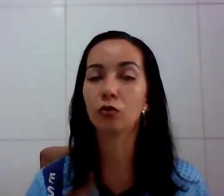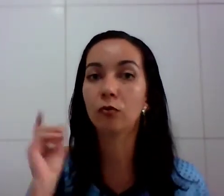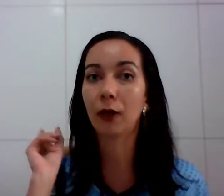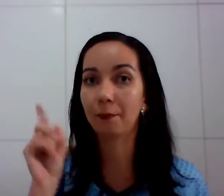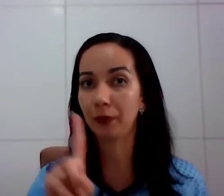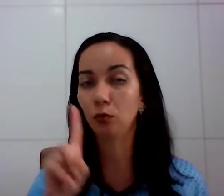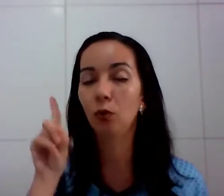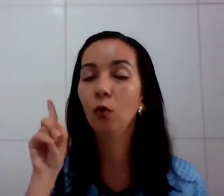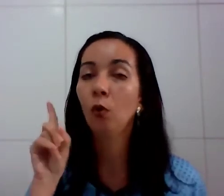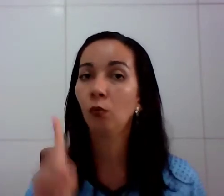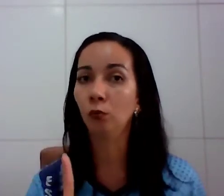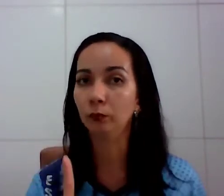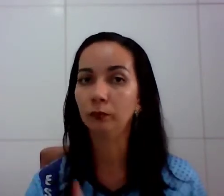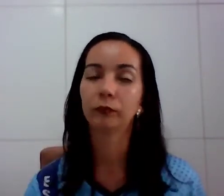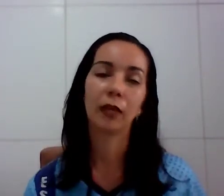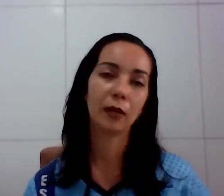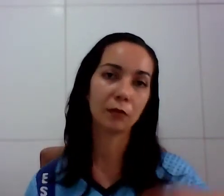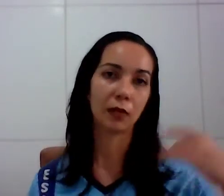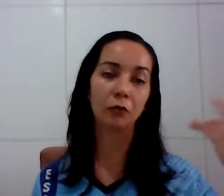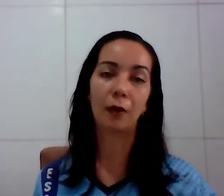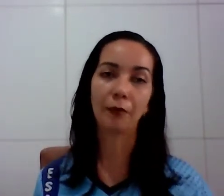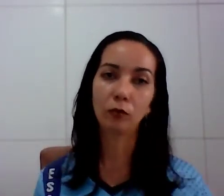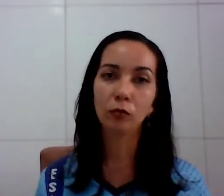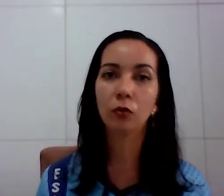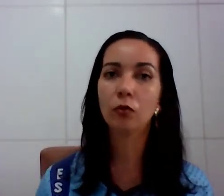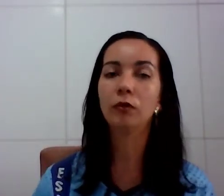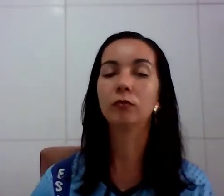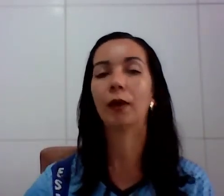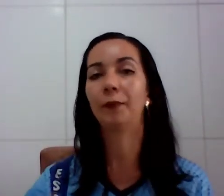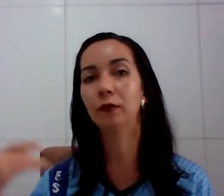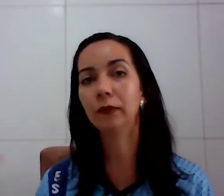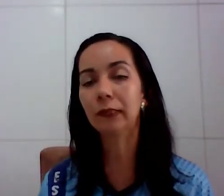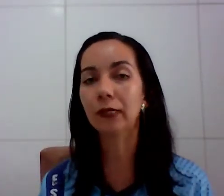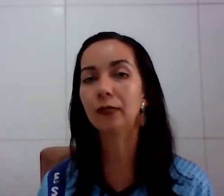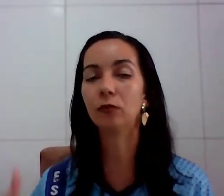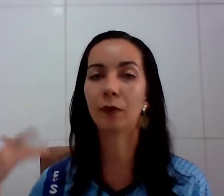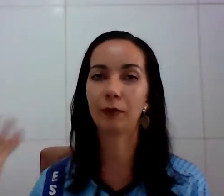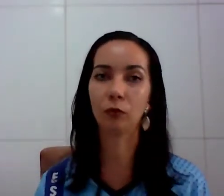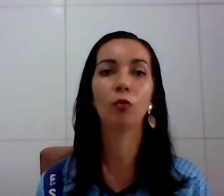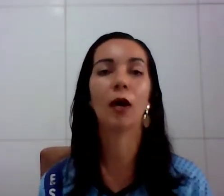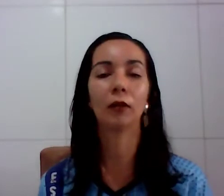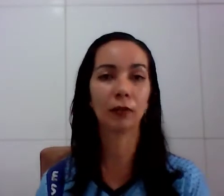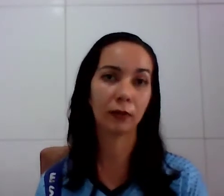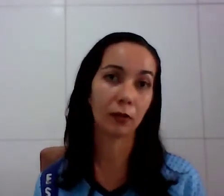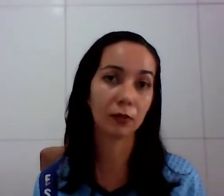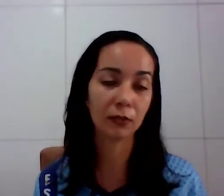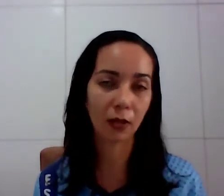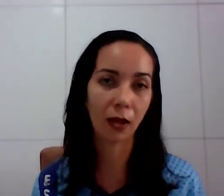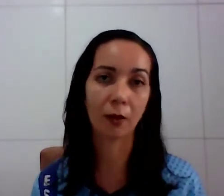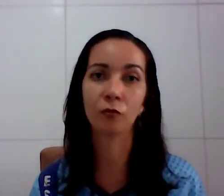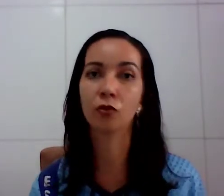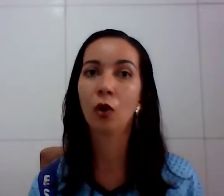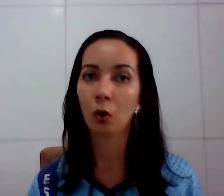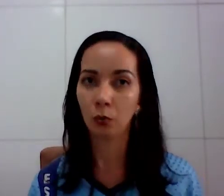do capítulo 1. Teremos ainda o capítulo 2, o capítulo 3 e o capítulo 4 até nós encerrarmos o